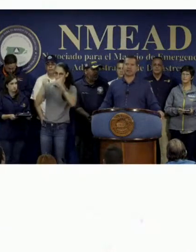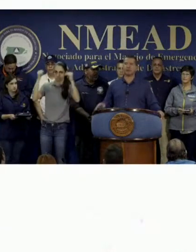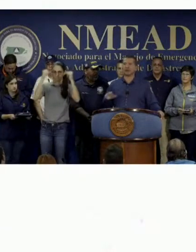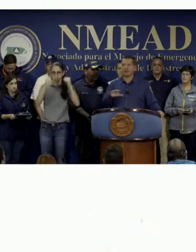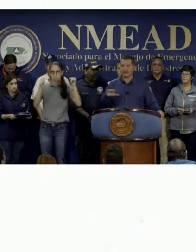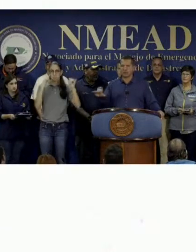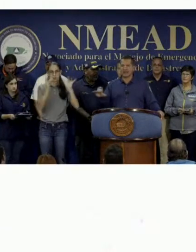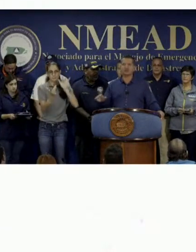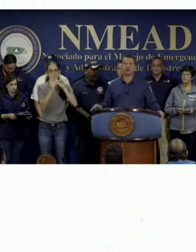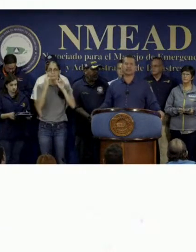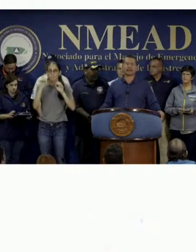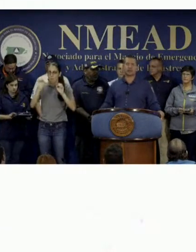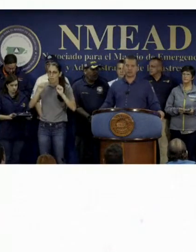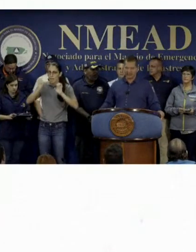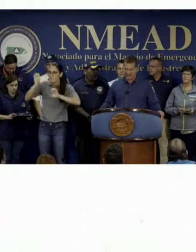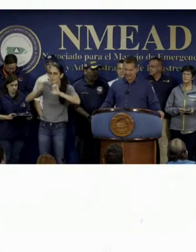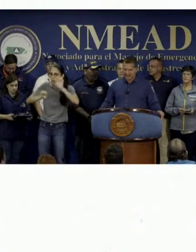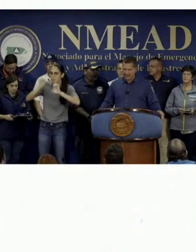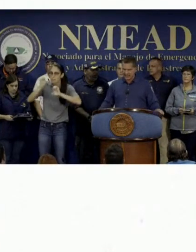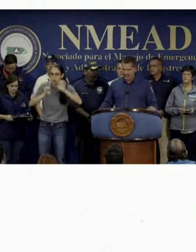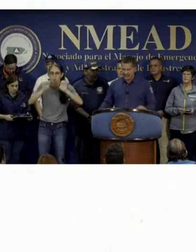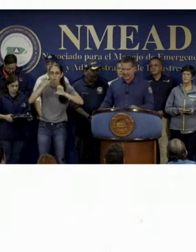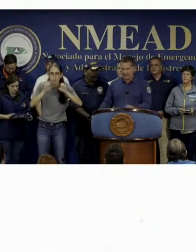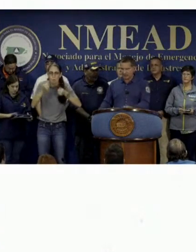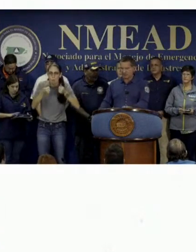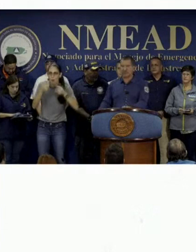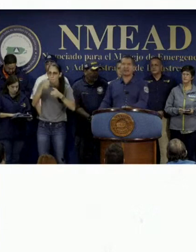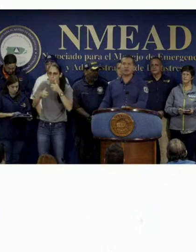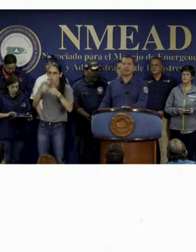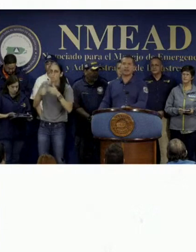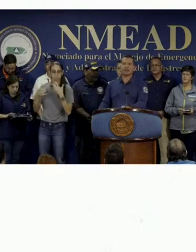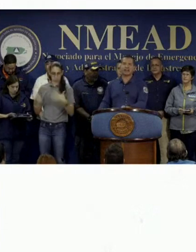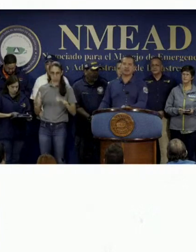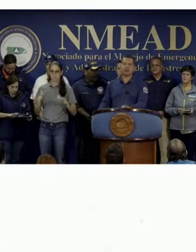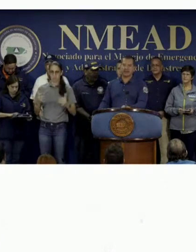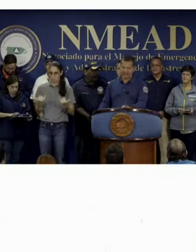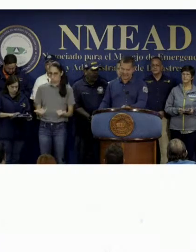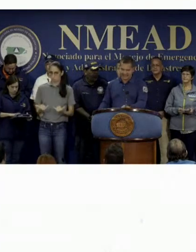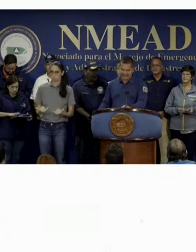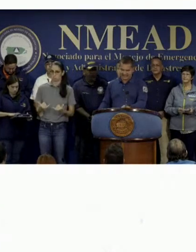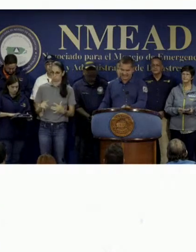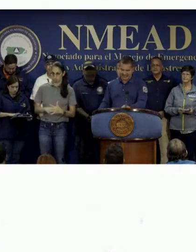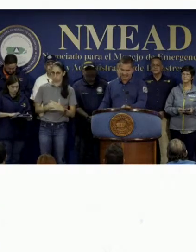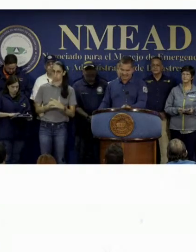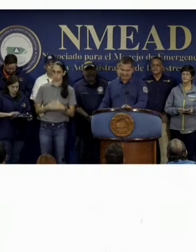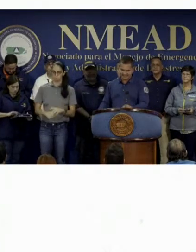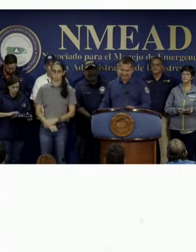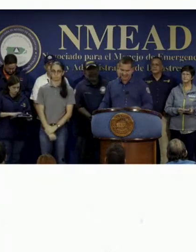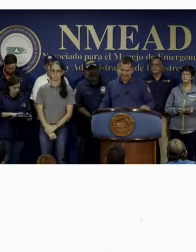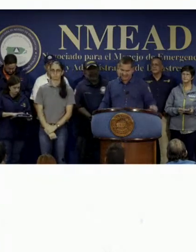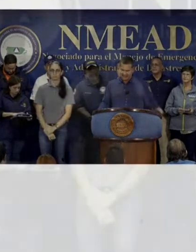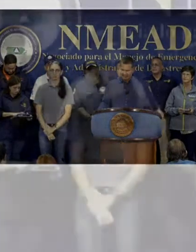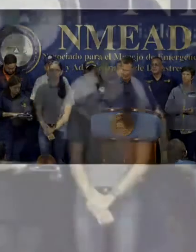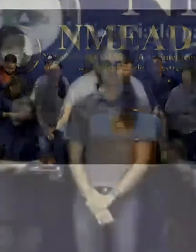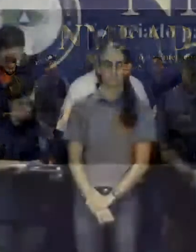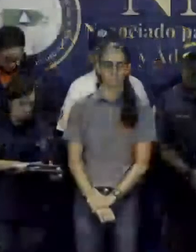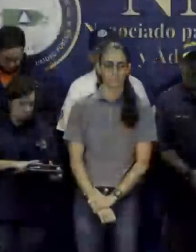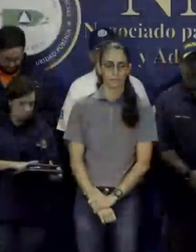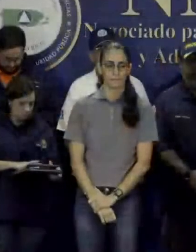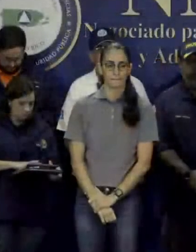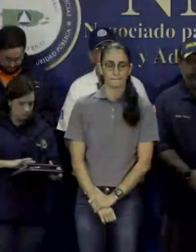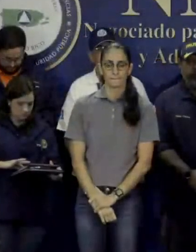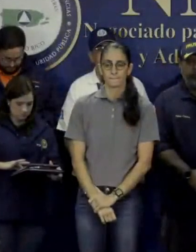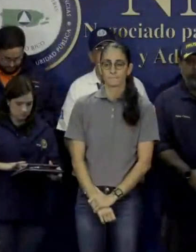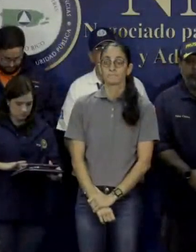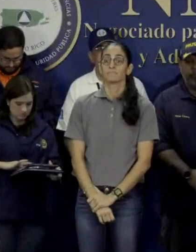transmisión para poder evaluar su estado y proceder con las reparaciones que sean necesarias. Debido